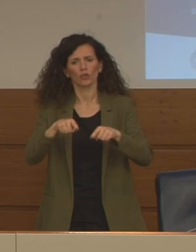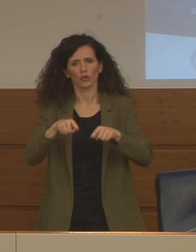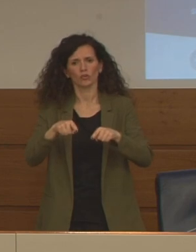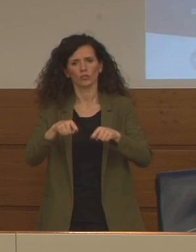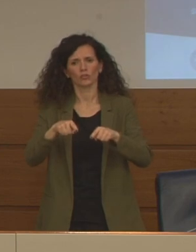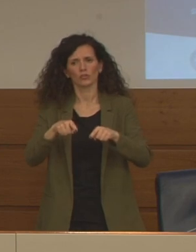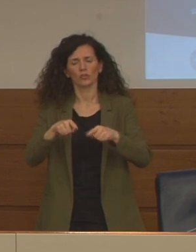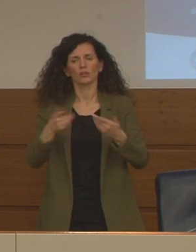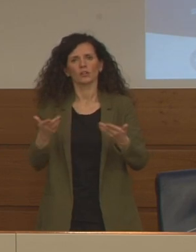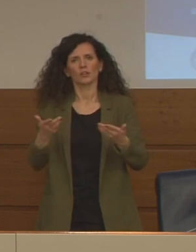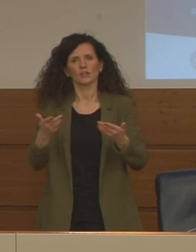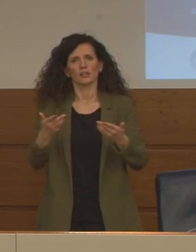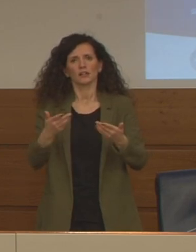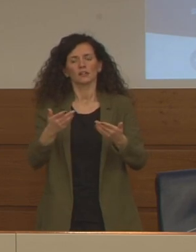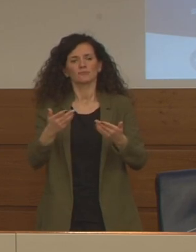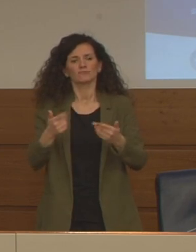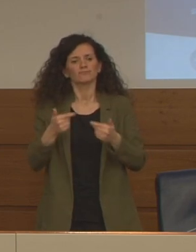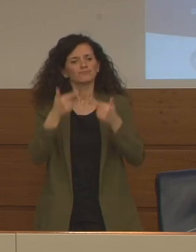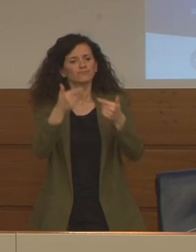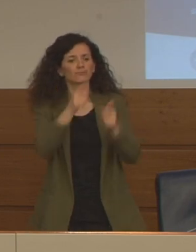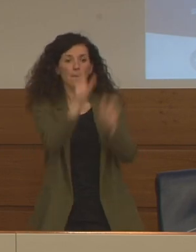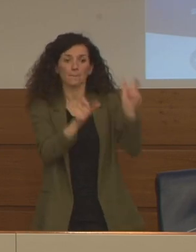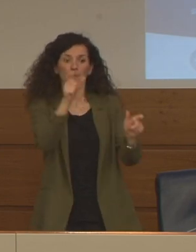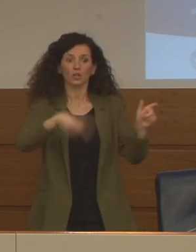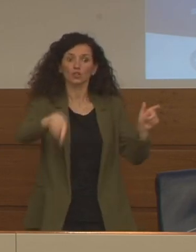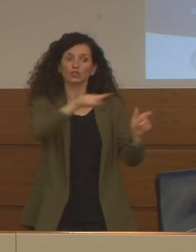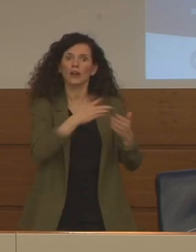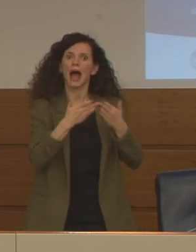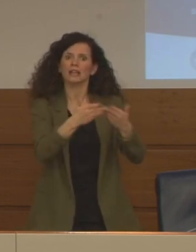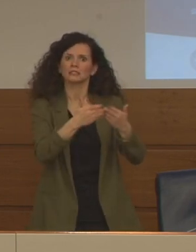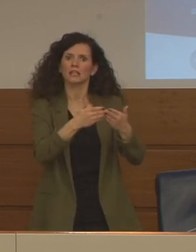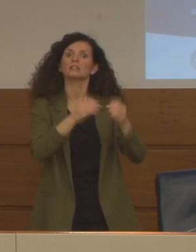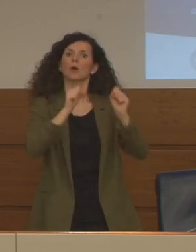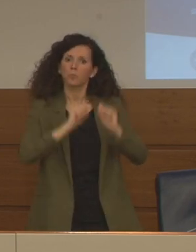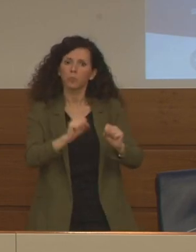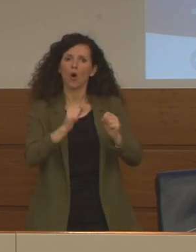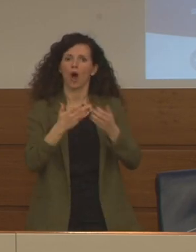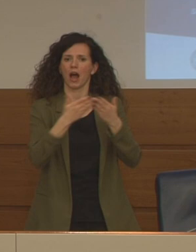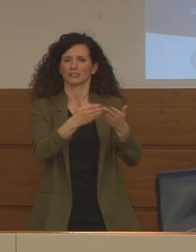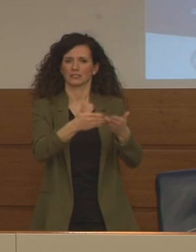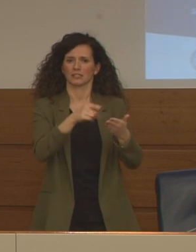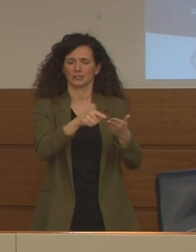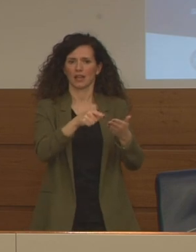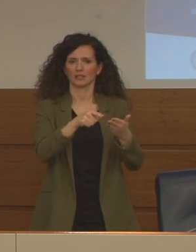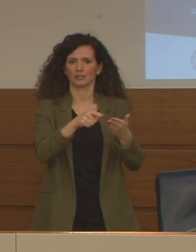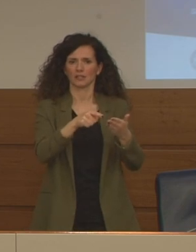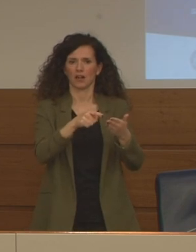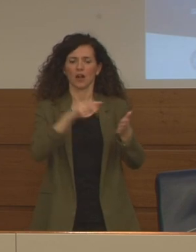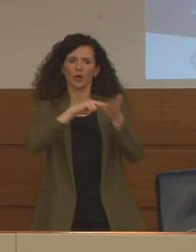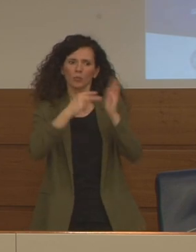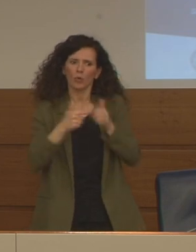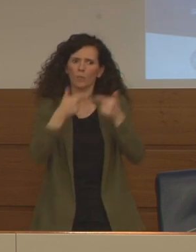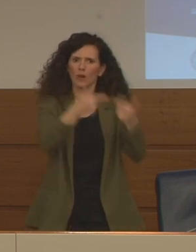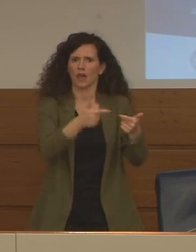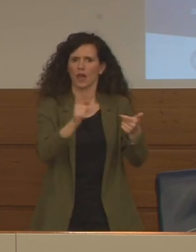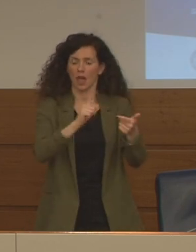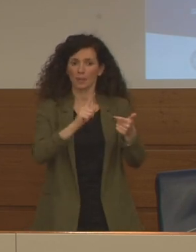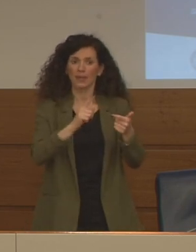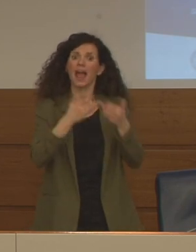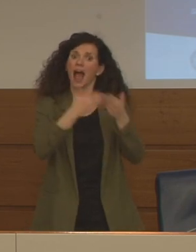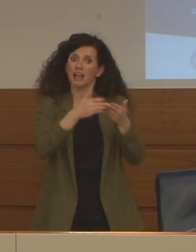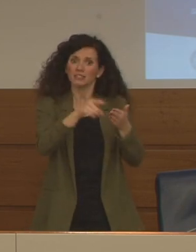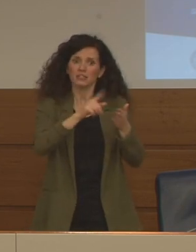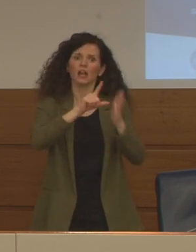le persone che hanno bisogno di assistenza la possano trovare e soprattutto la possono possano essere diluite nel tempo